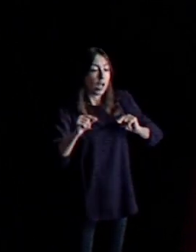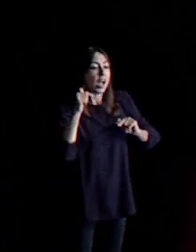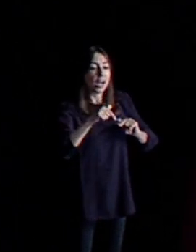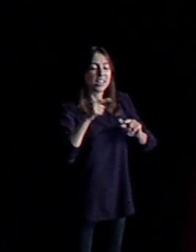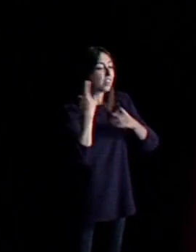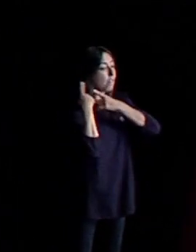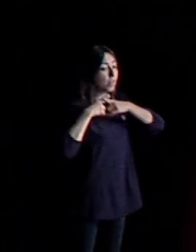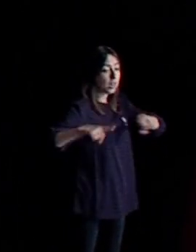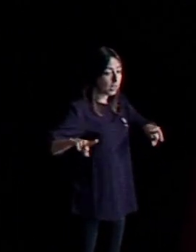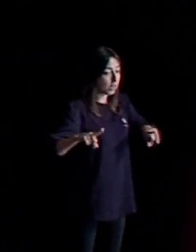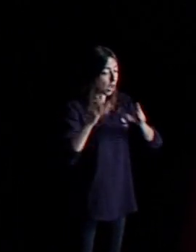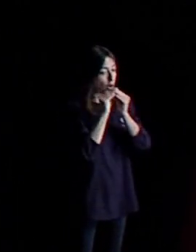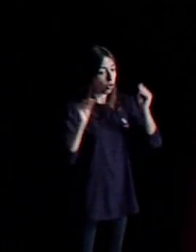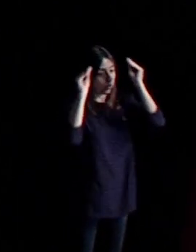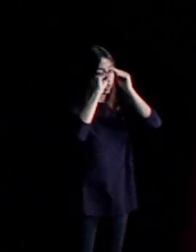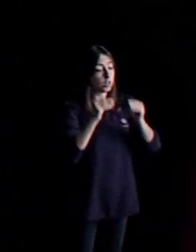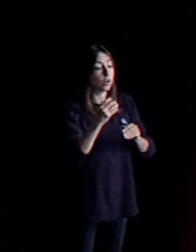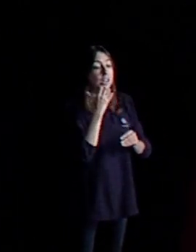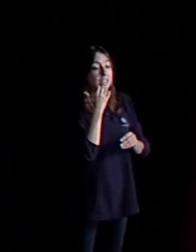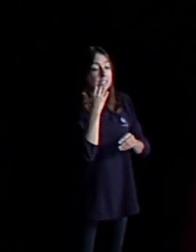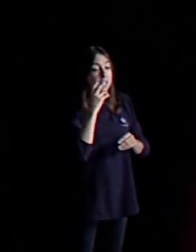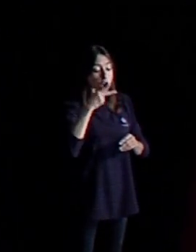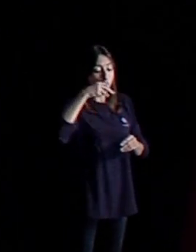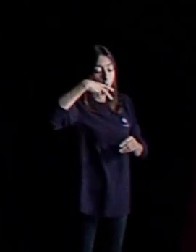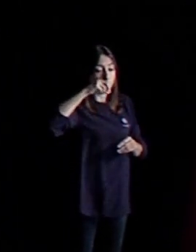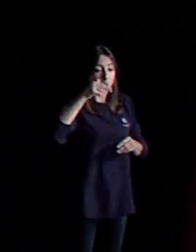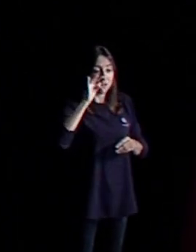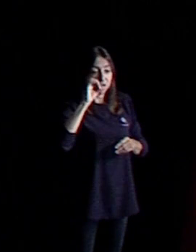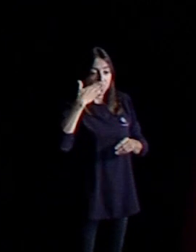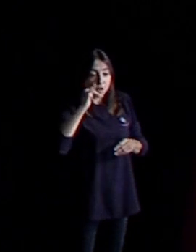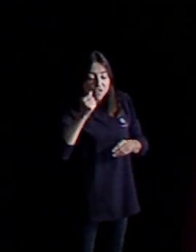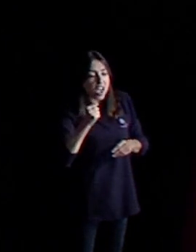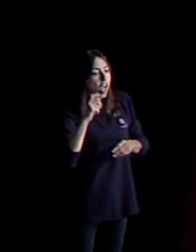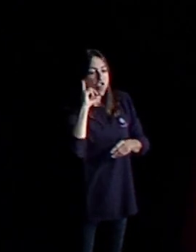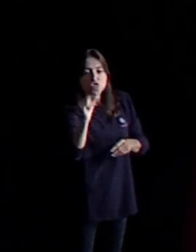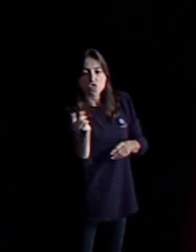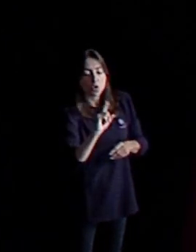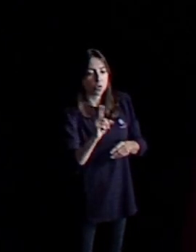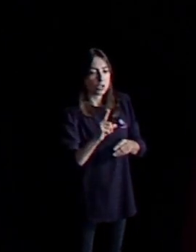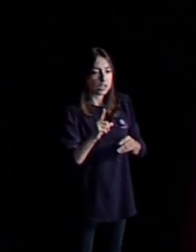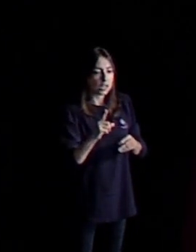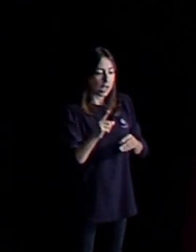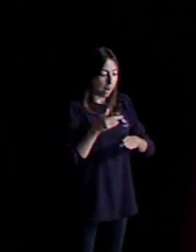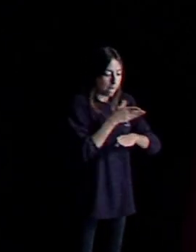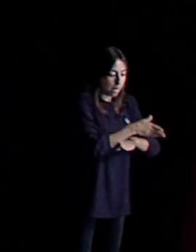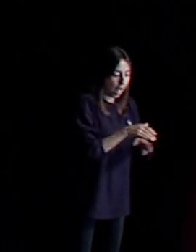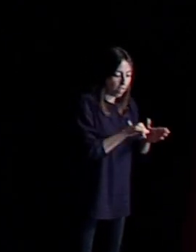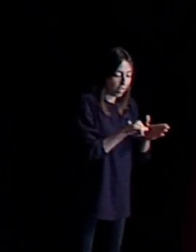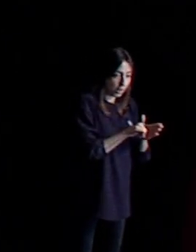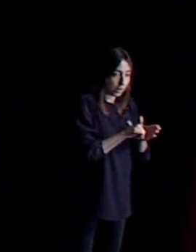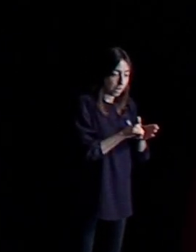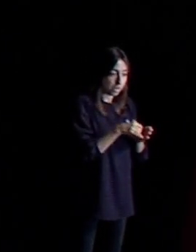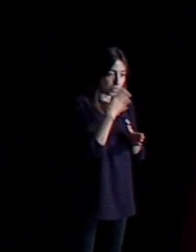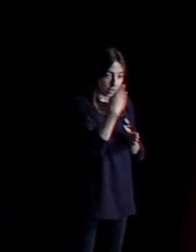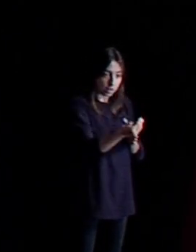antagónica. El que tiene homofobia no huye, se acerca. ¿De